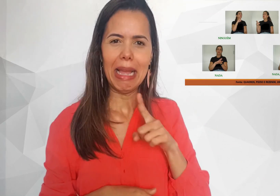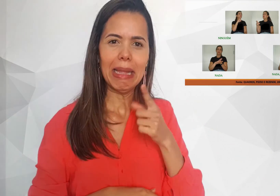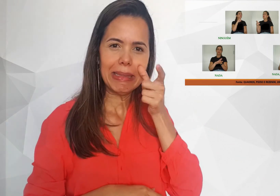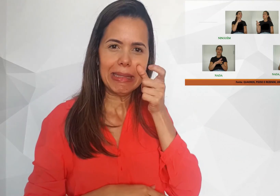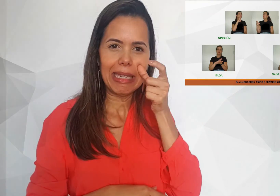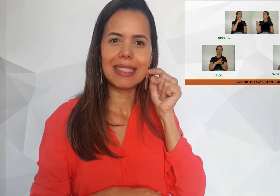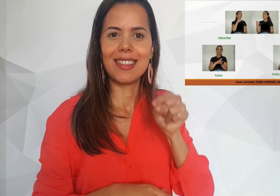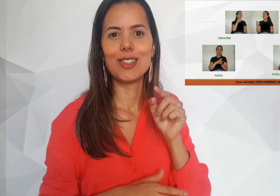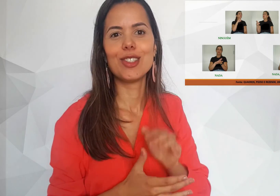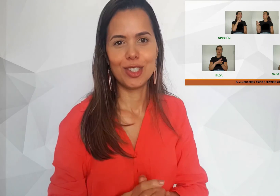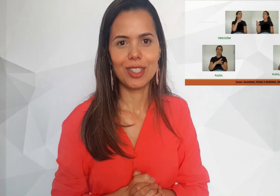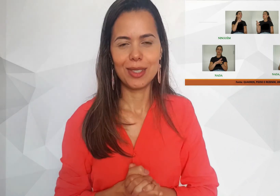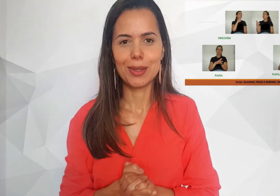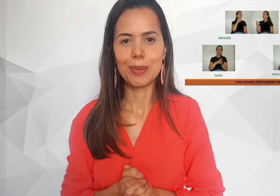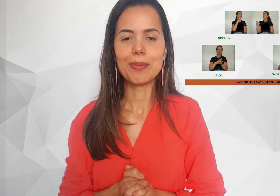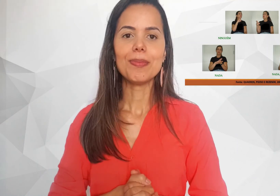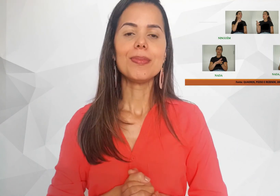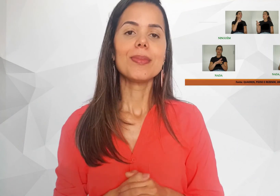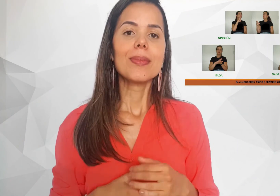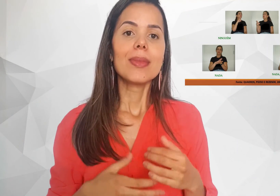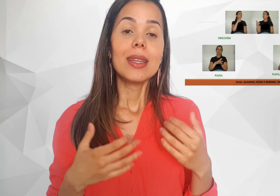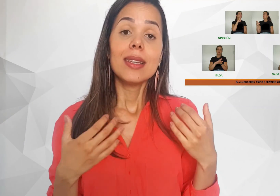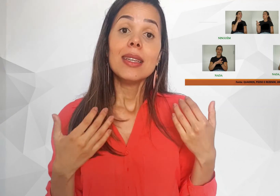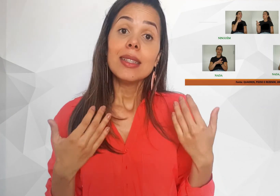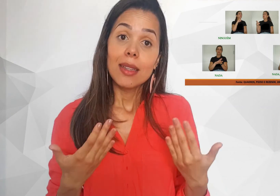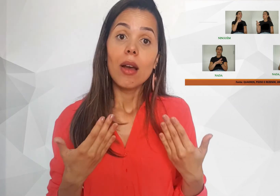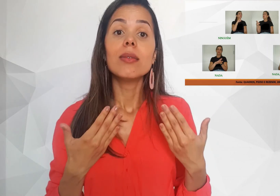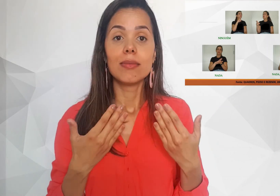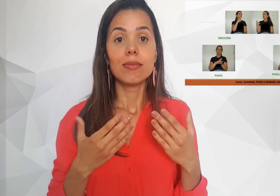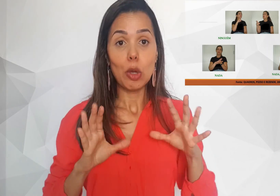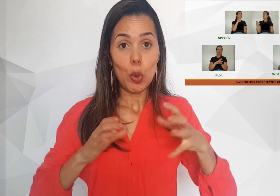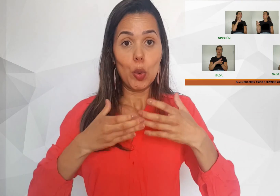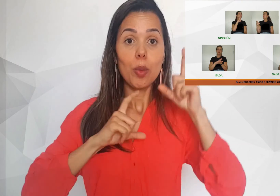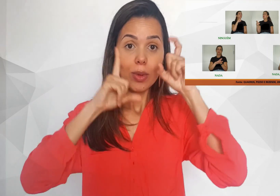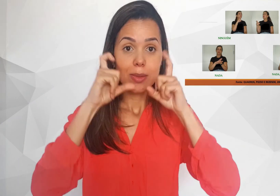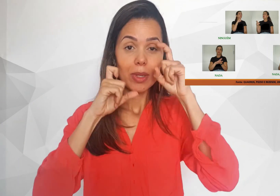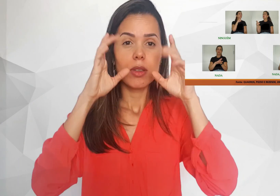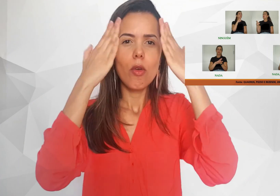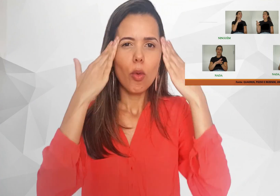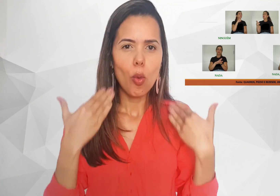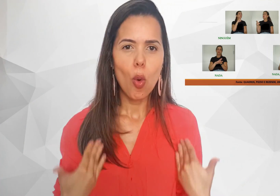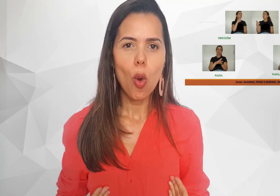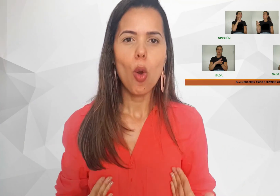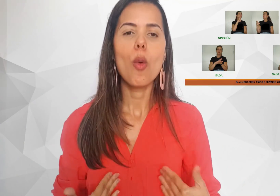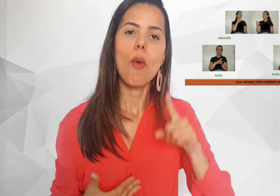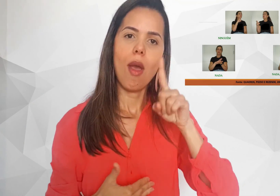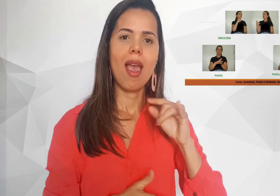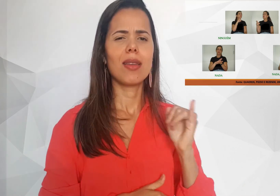isso ao longo dessa disciplina, sempre a partir do viés da fonologia, tá? Então, as expressões não manuais,